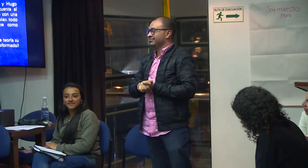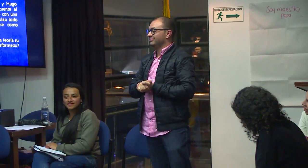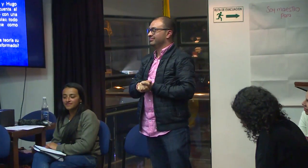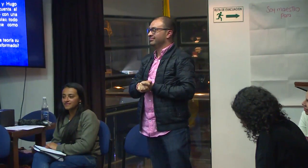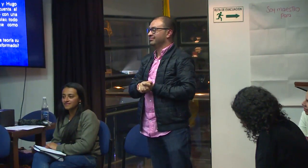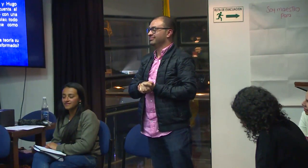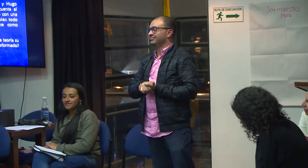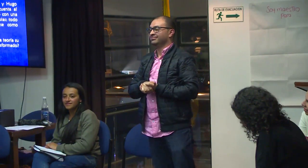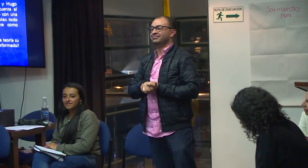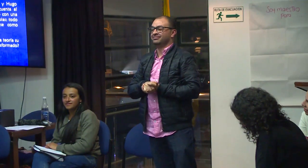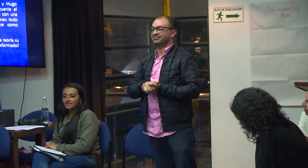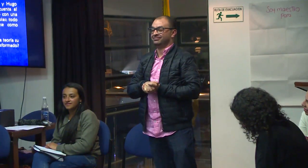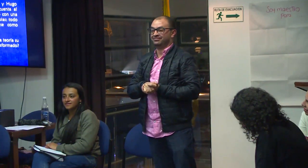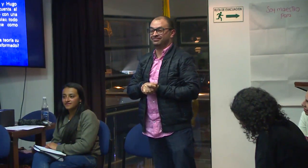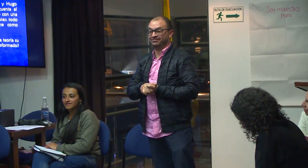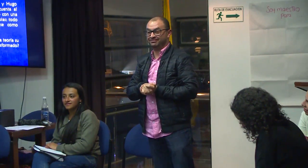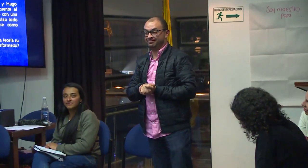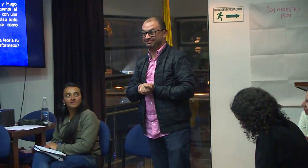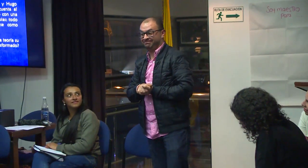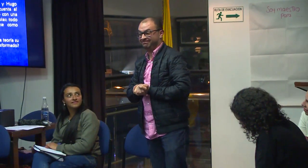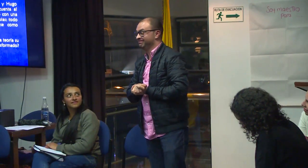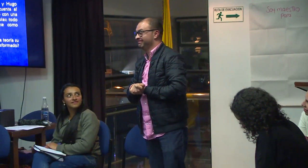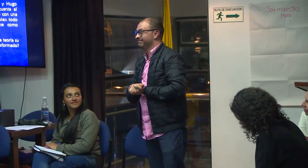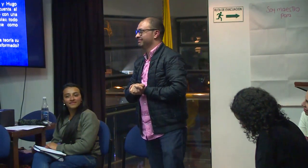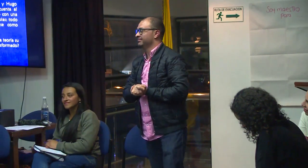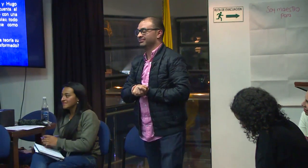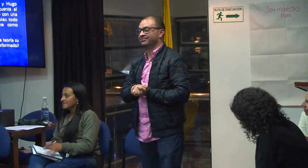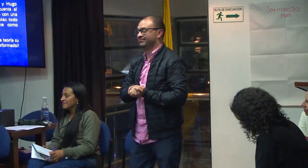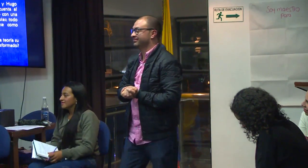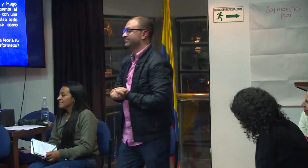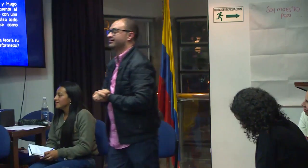su taza esté igual que la mía.